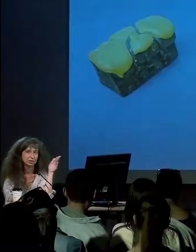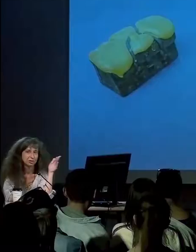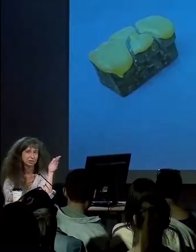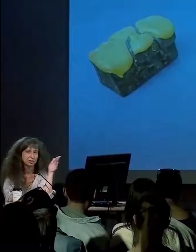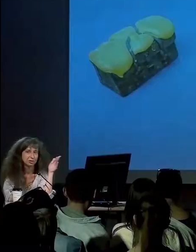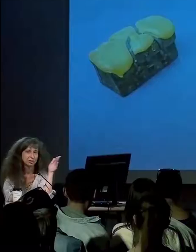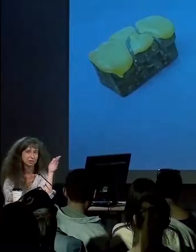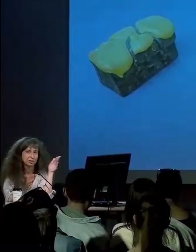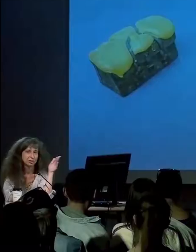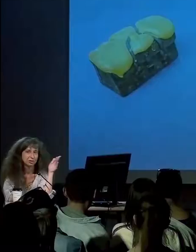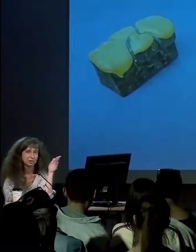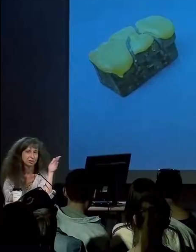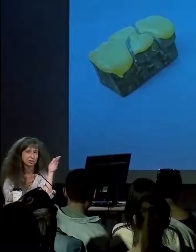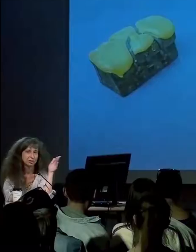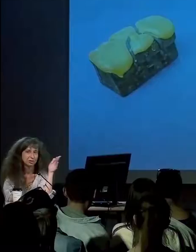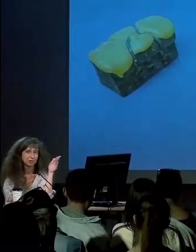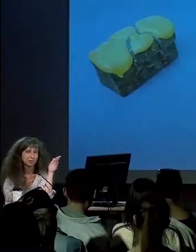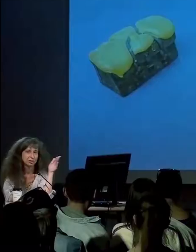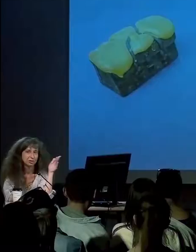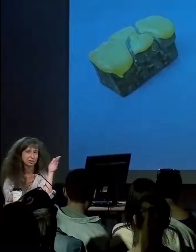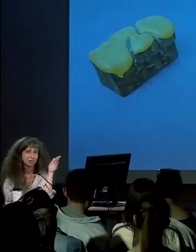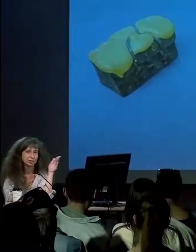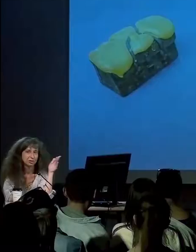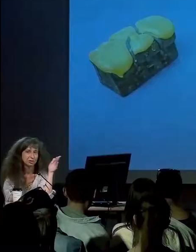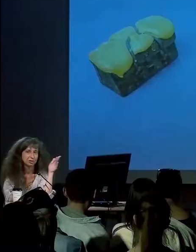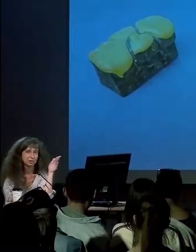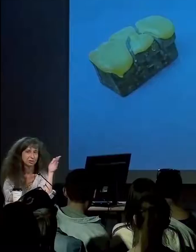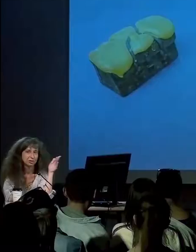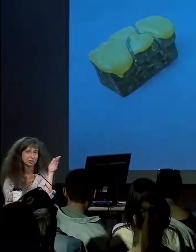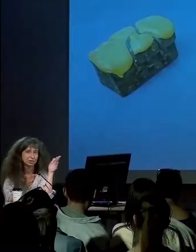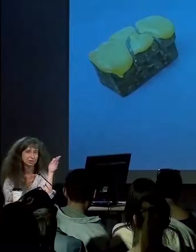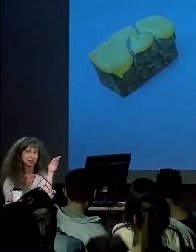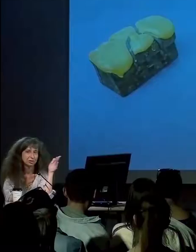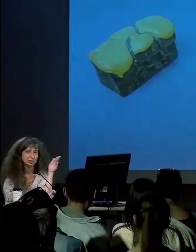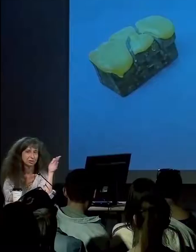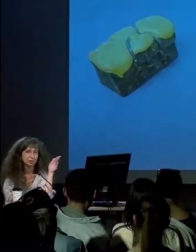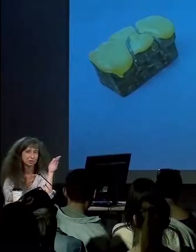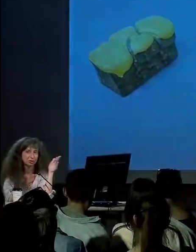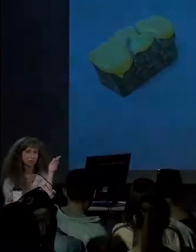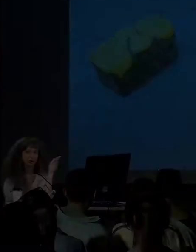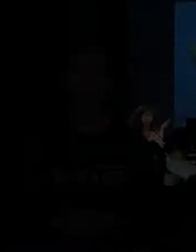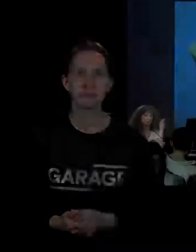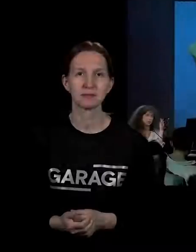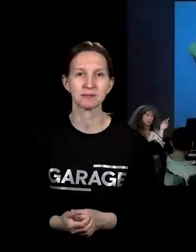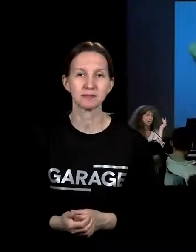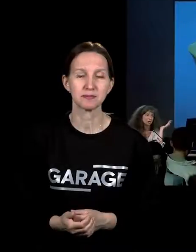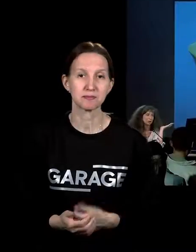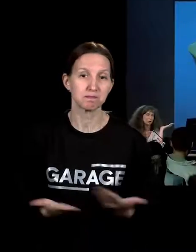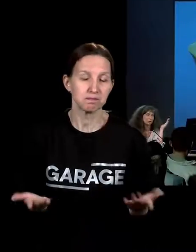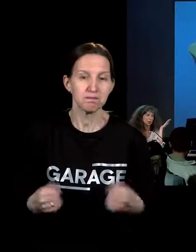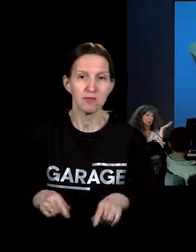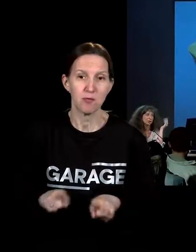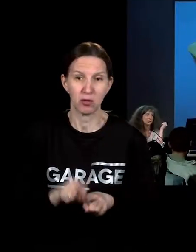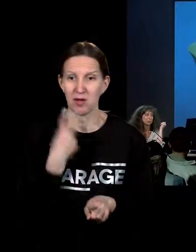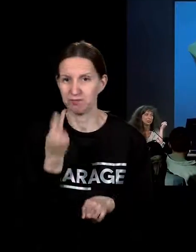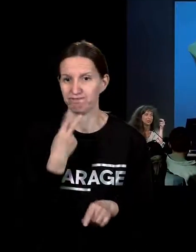Справа от сапог вязанка дров. На вязанке сверху, как небольшой сугроб, также лежит строительная пена. который вот так не